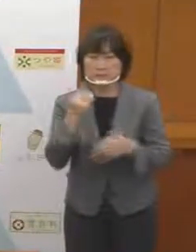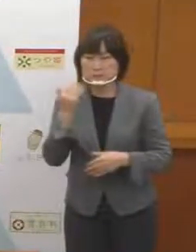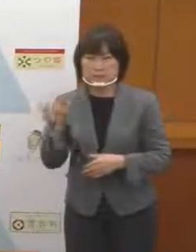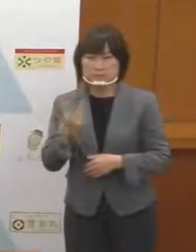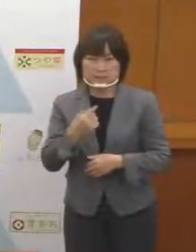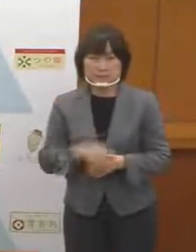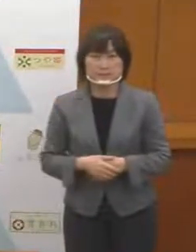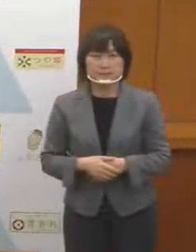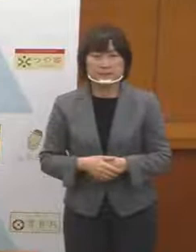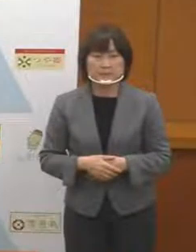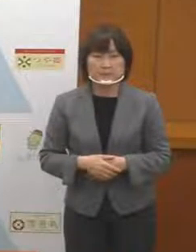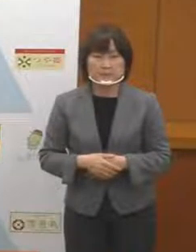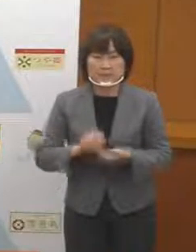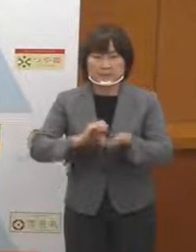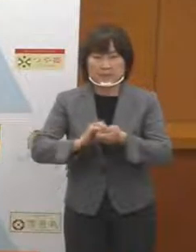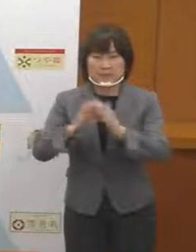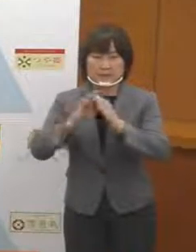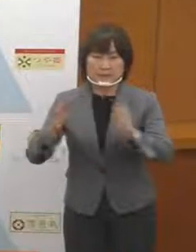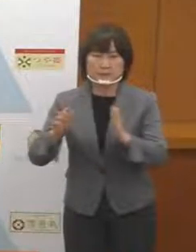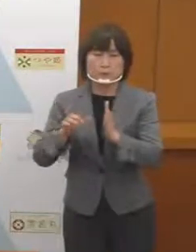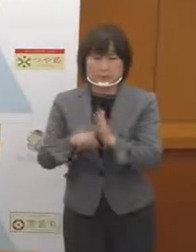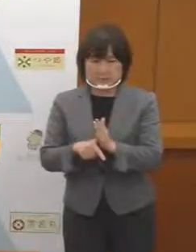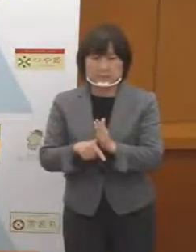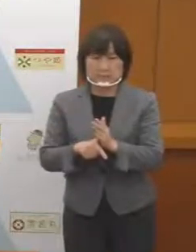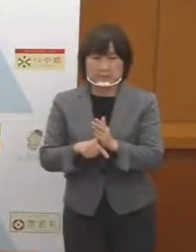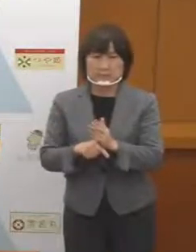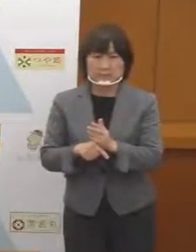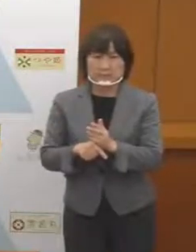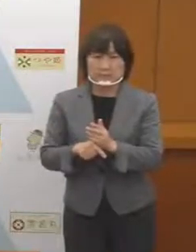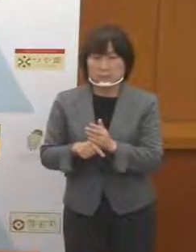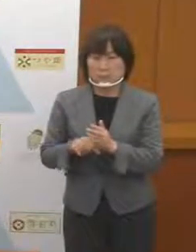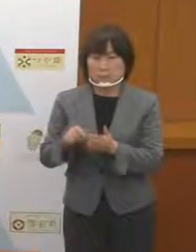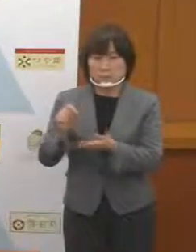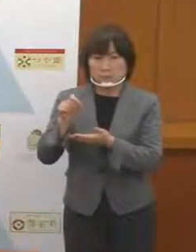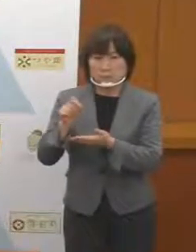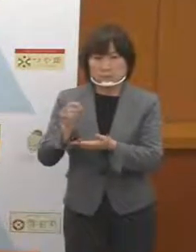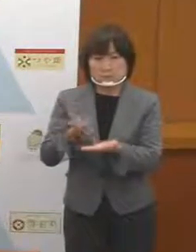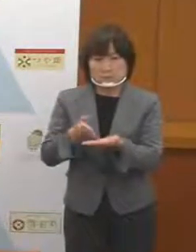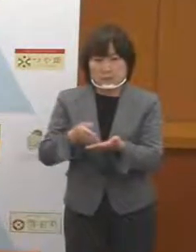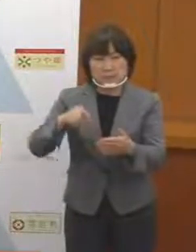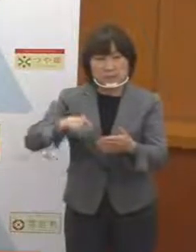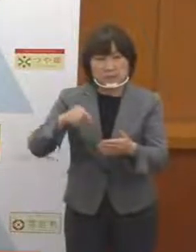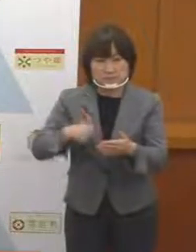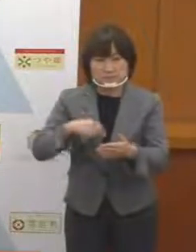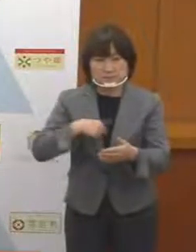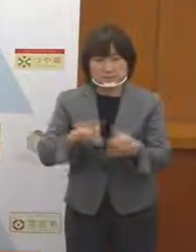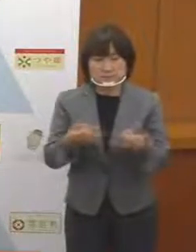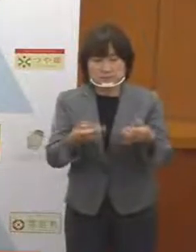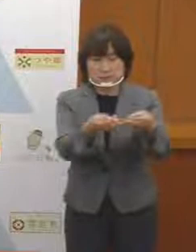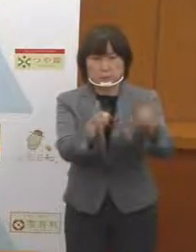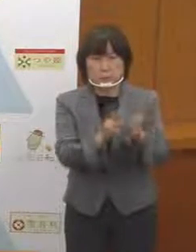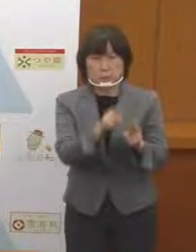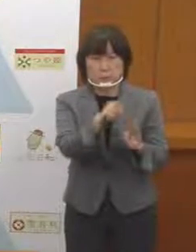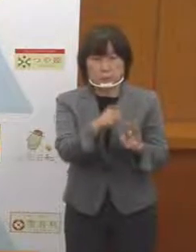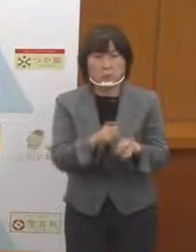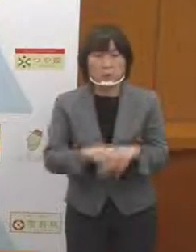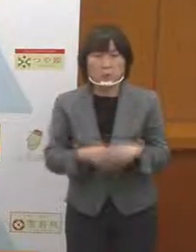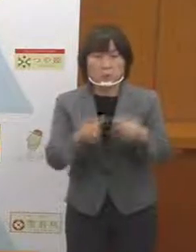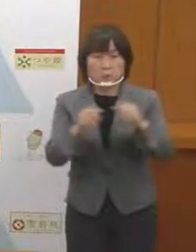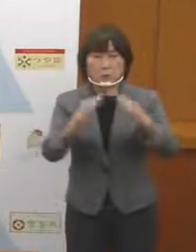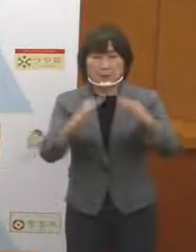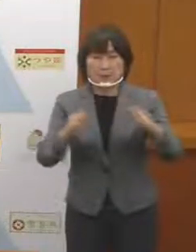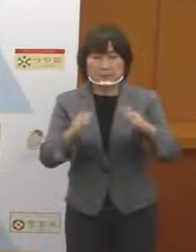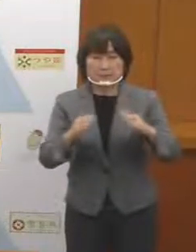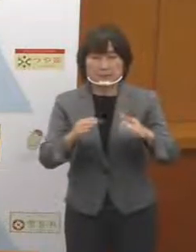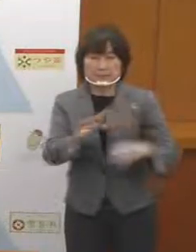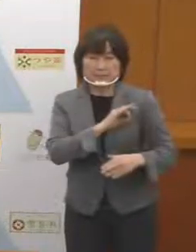2月定例会でもあの知事の提案リーの説明の中にですとかあの自民党の県選出国会議員の方